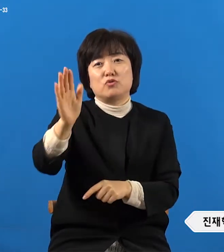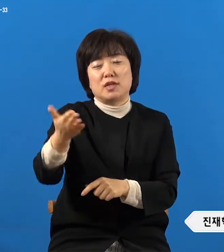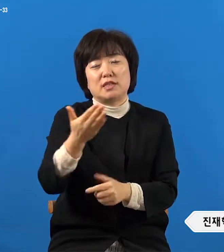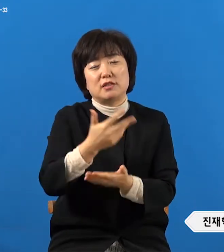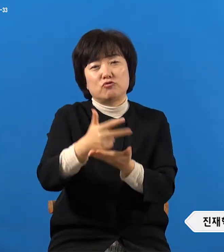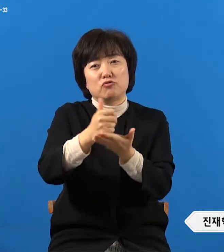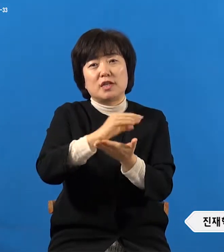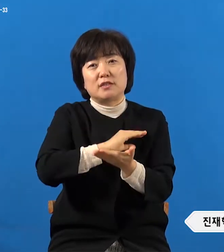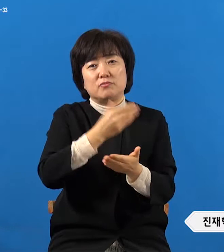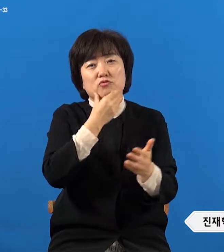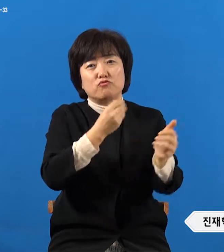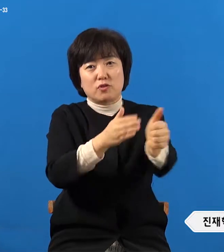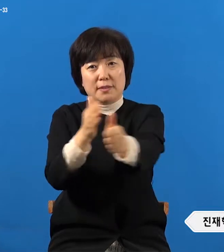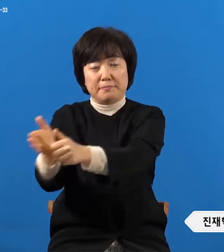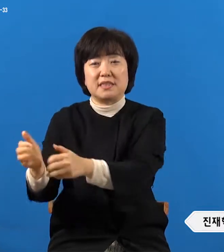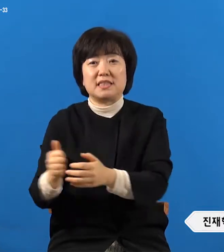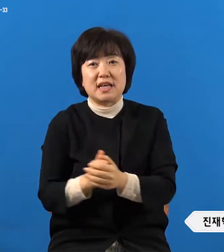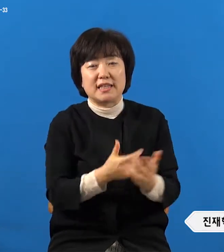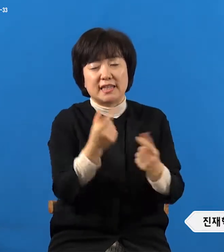이름으로 축원합니다.